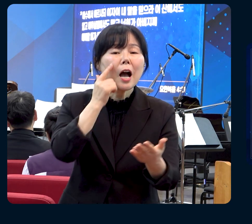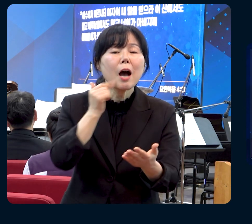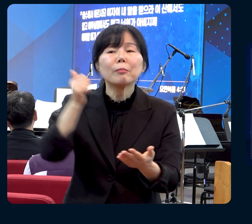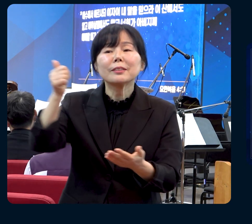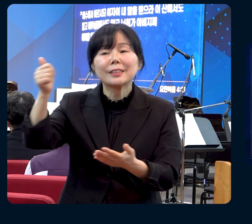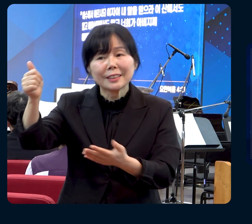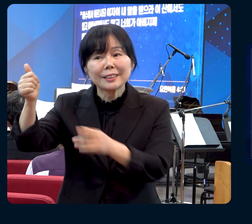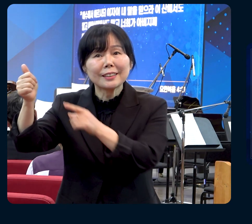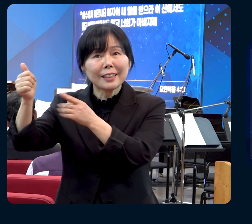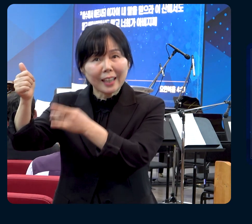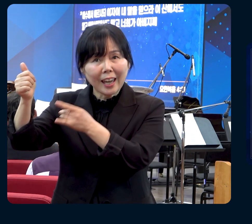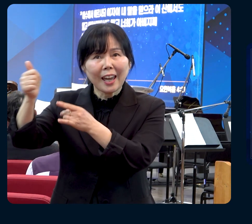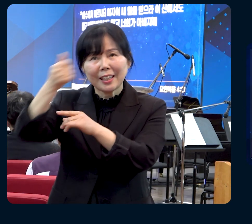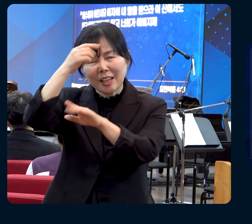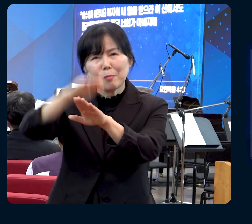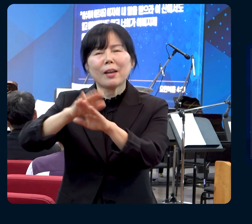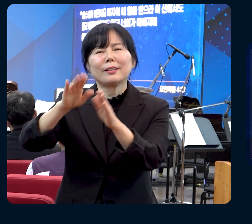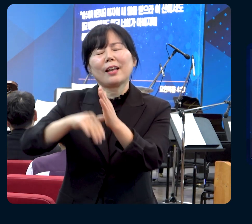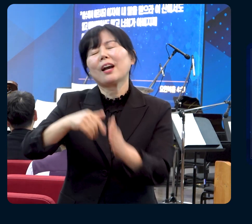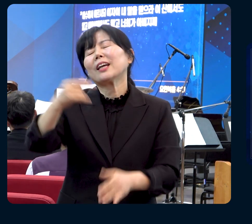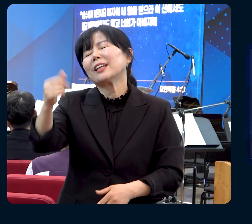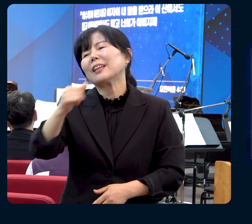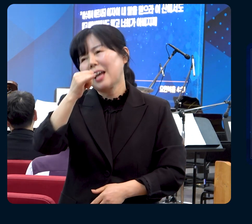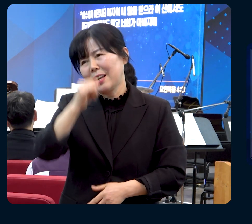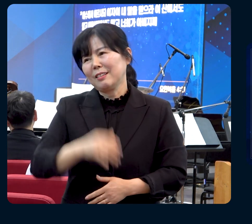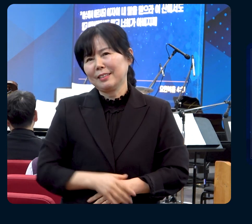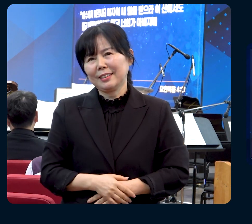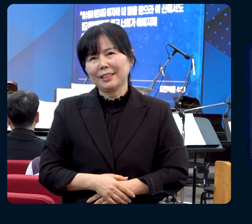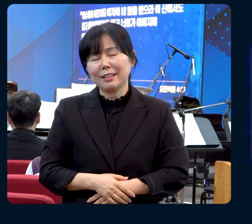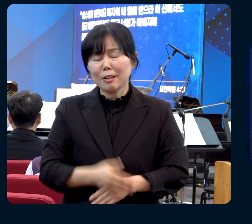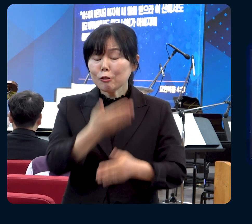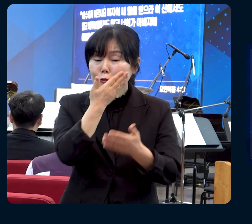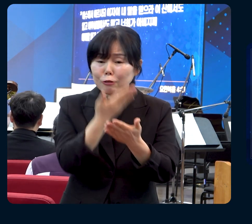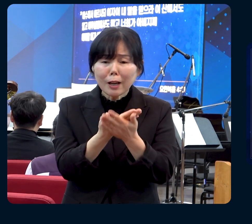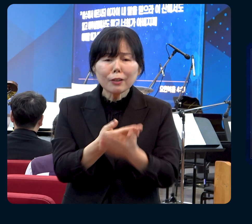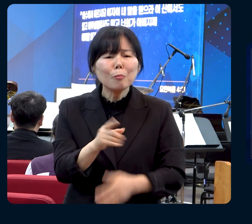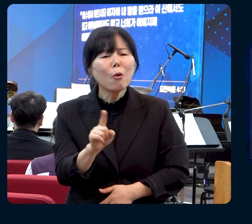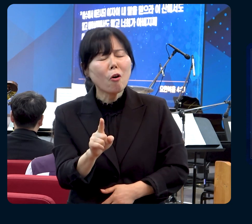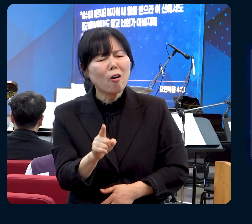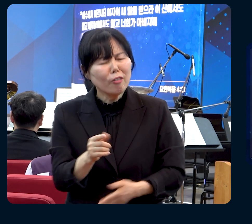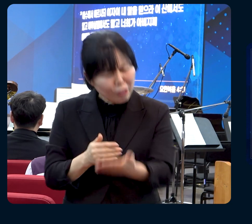예배할 때가 이르리라. 중요한 것은 너희라는 거예요.